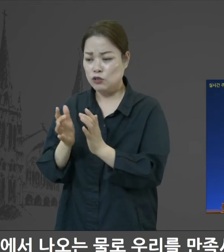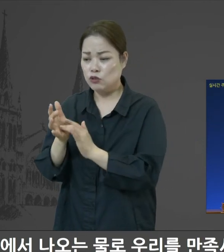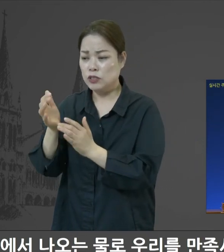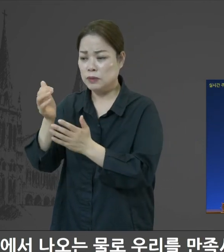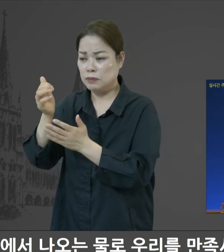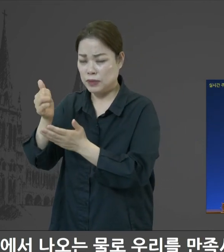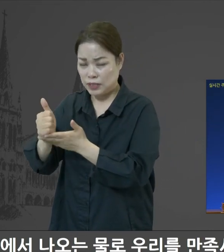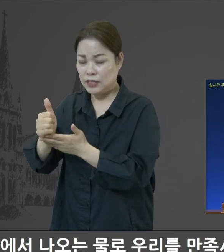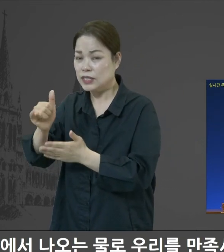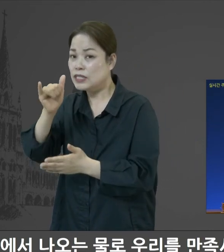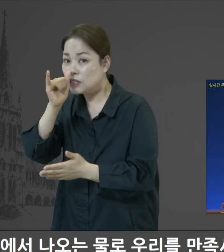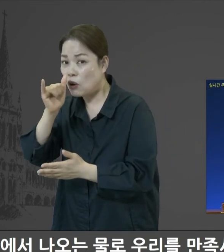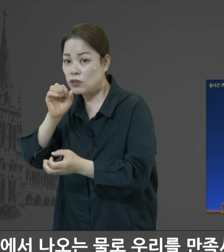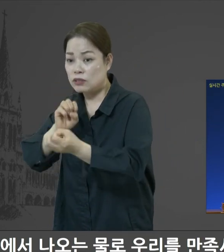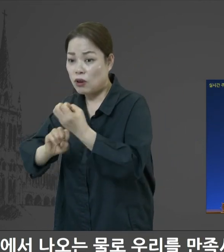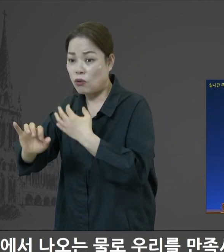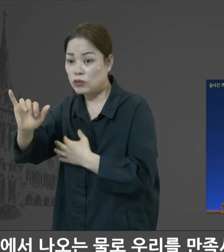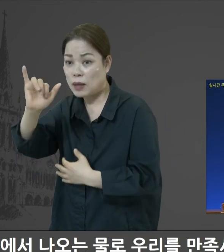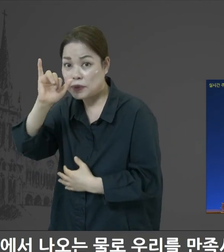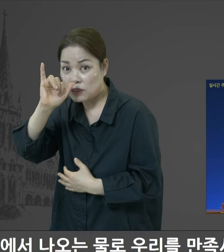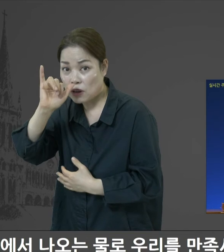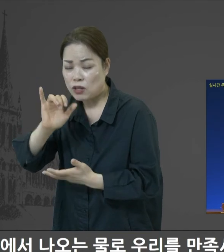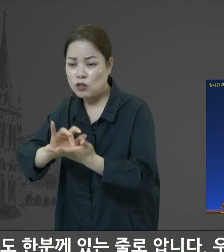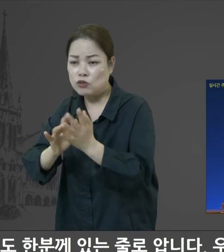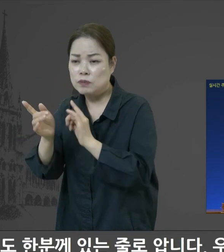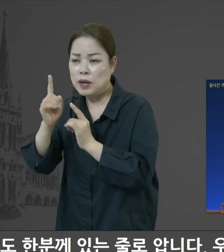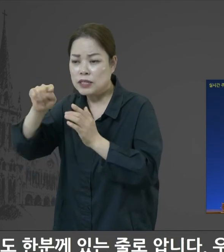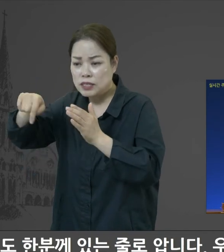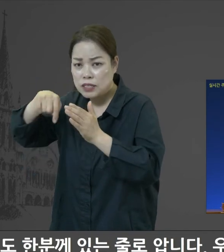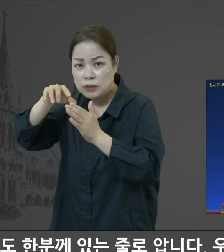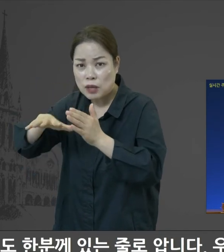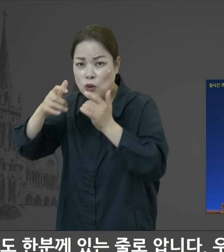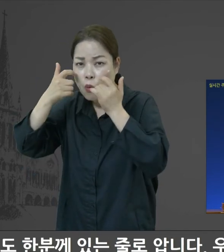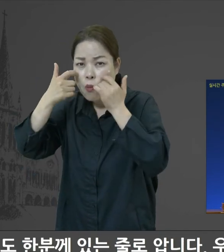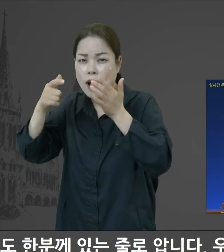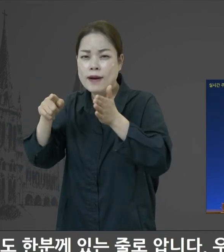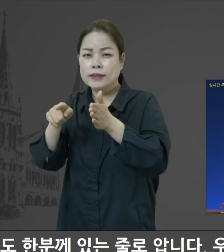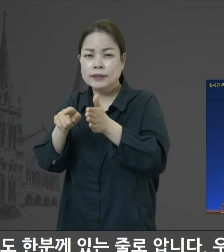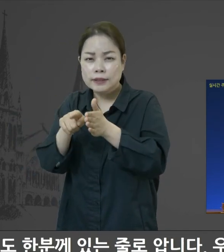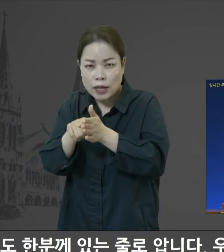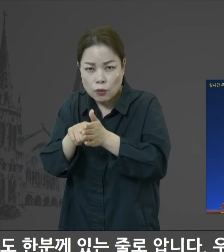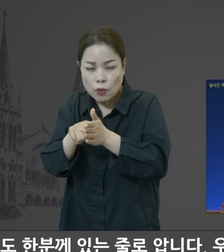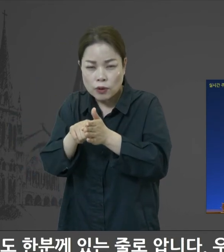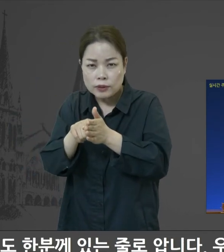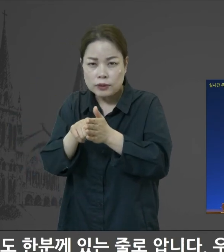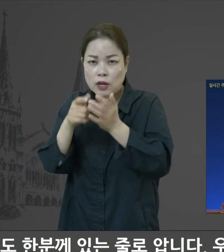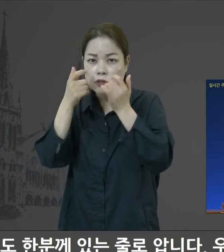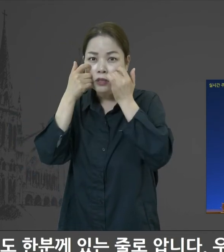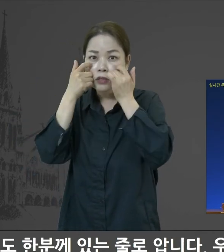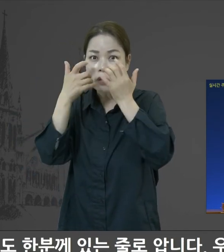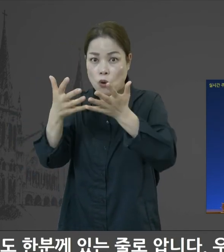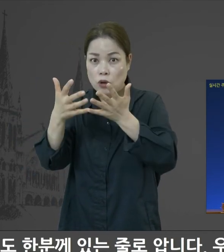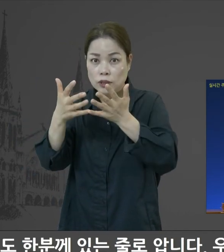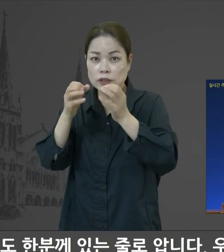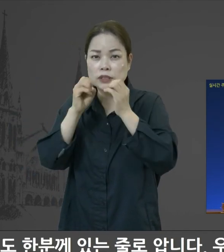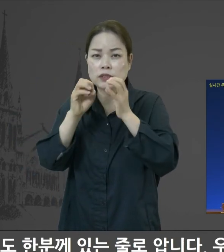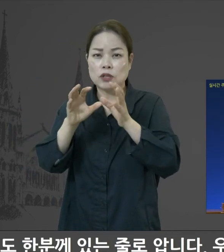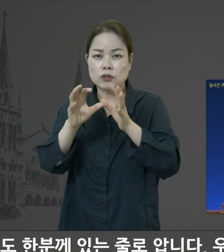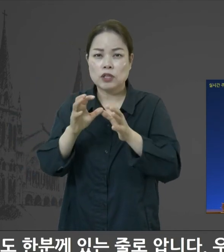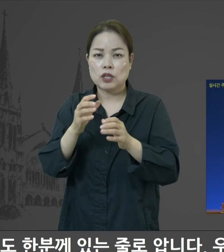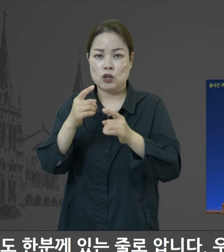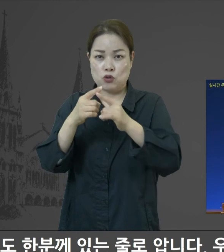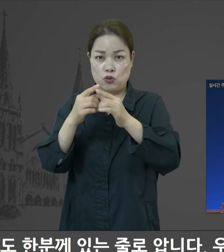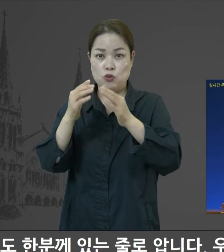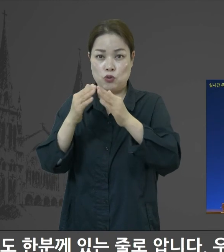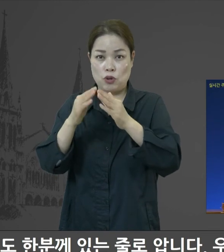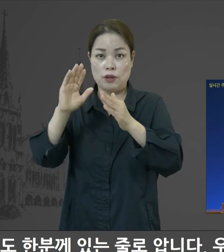줄 믿습니다. 예수님의 말씀 안에 있는 줄 믿습니다. 그것을 확실하고 선명하게 전하는 것이 바로